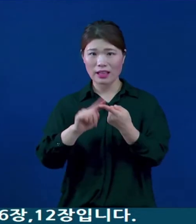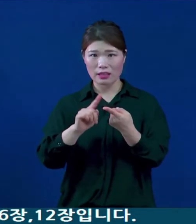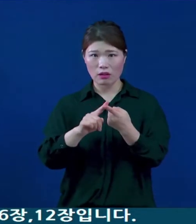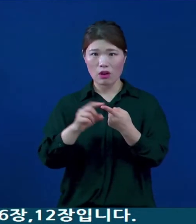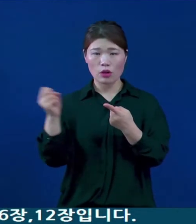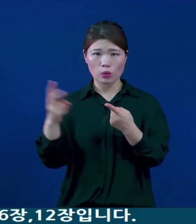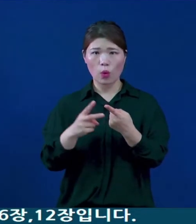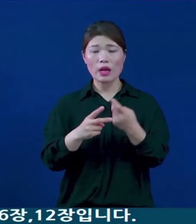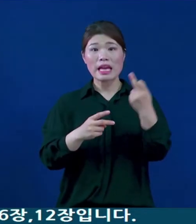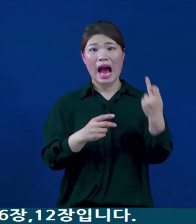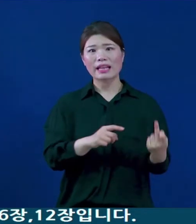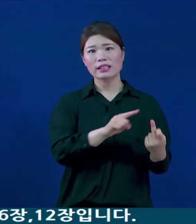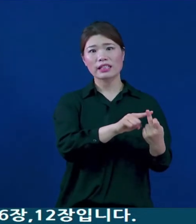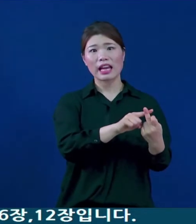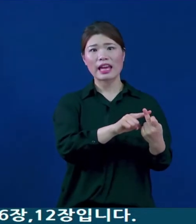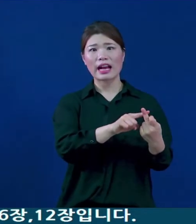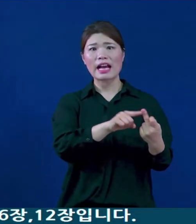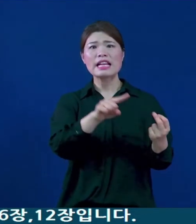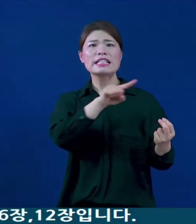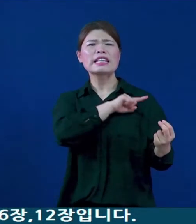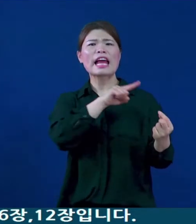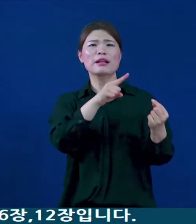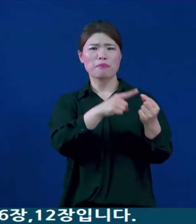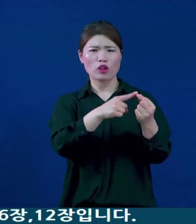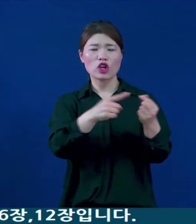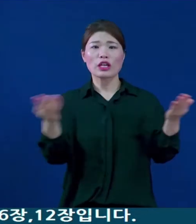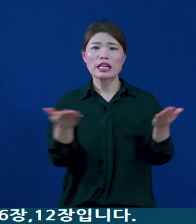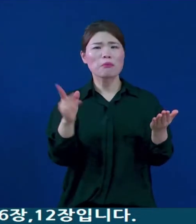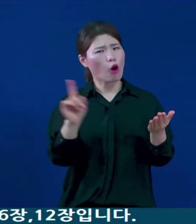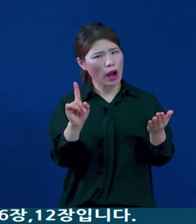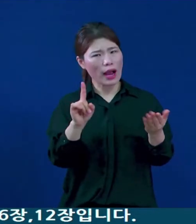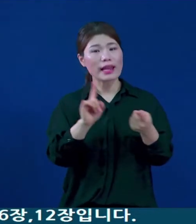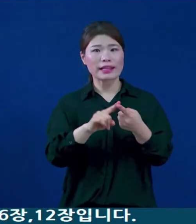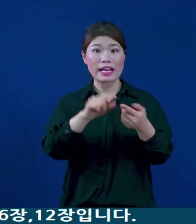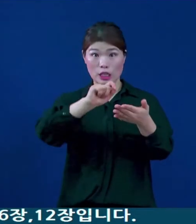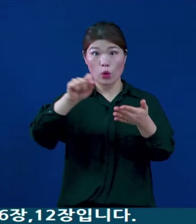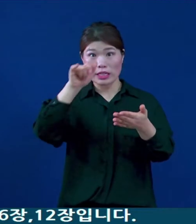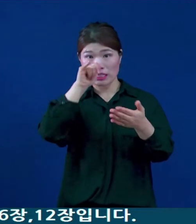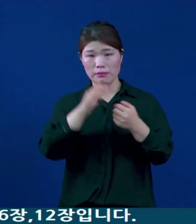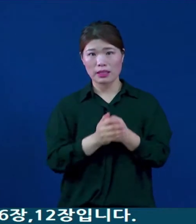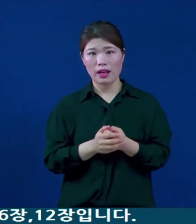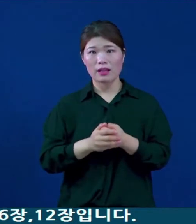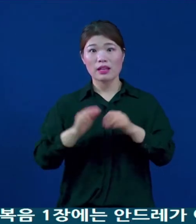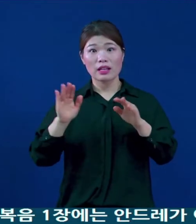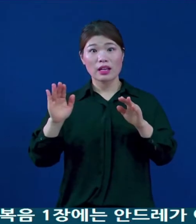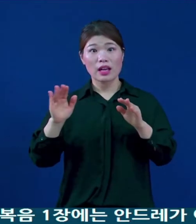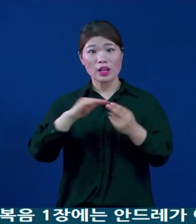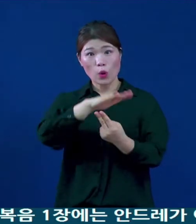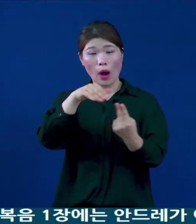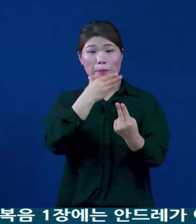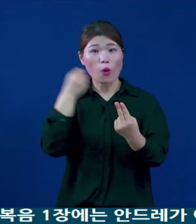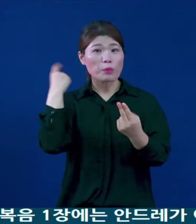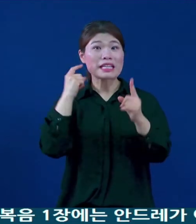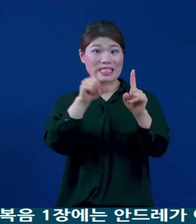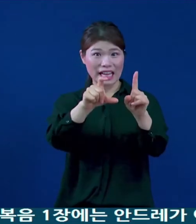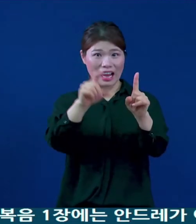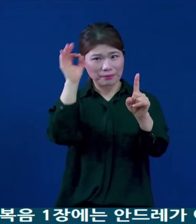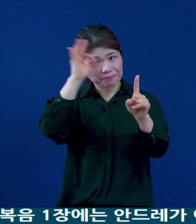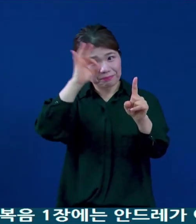그가 제일 먼저 무엇을 했는가에 관한 기록입니다. 저를 본문을 찝어두시고 요한복음 1장으로